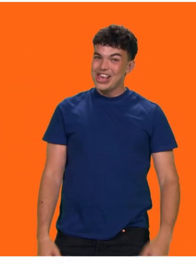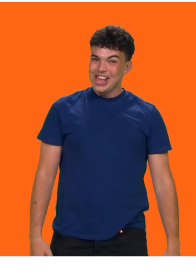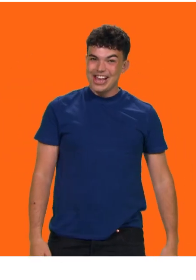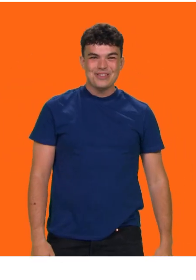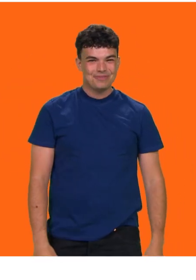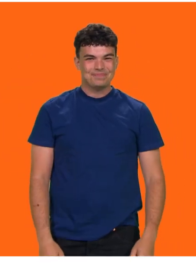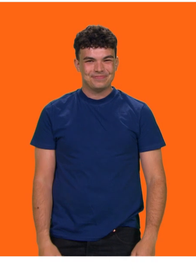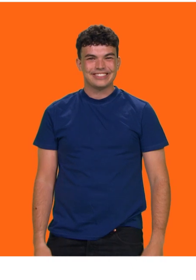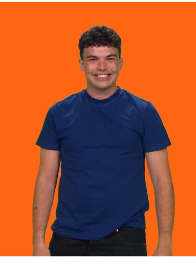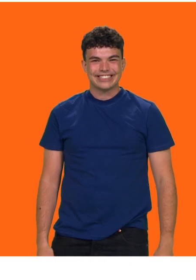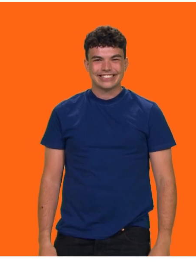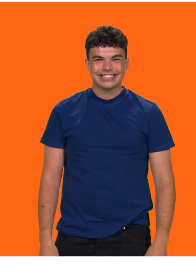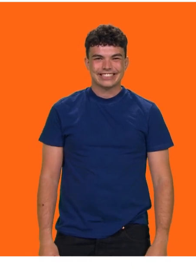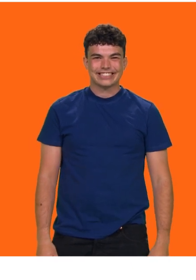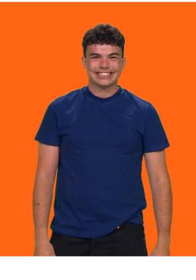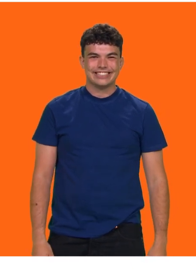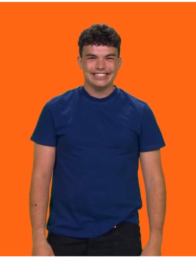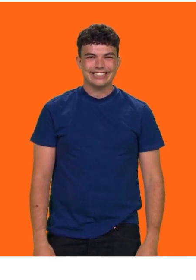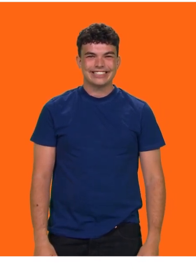arna i.